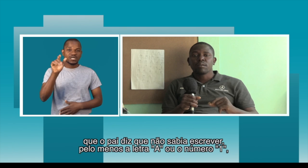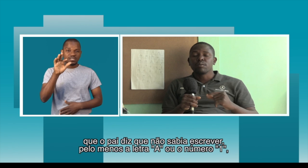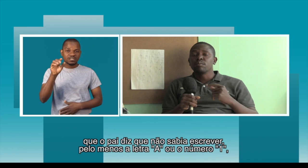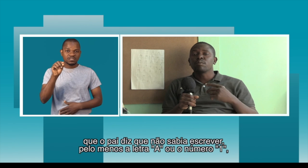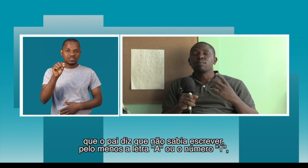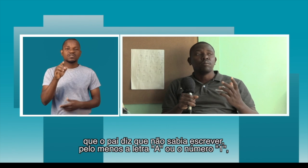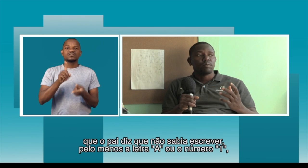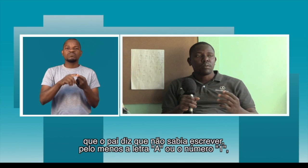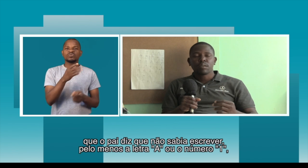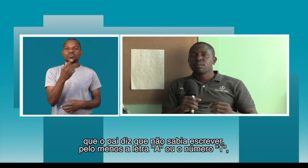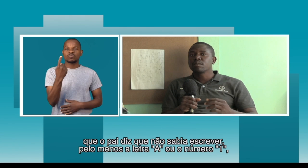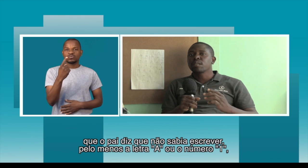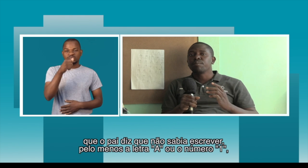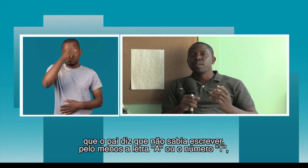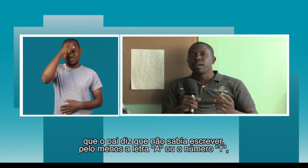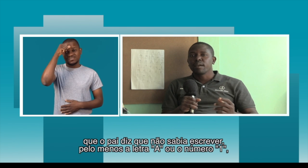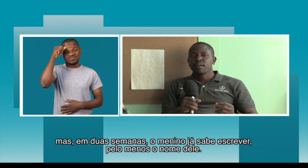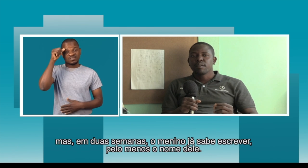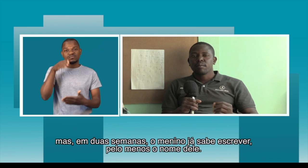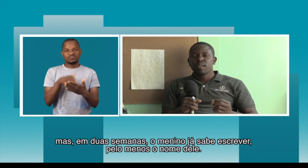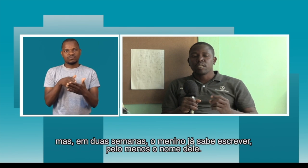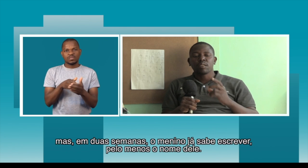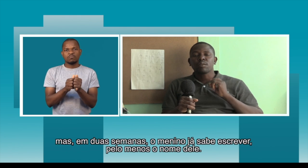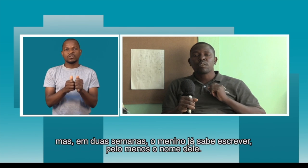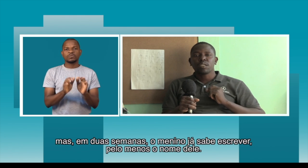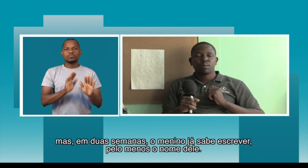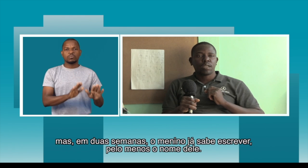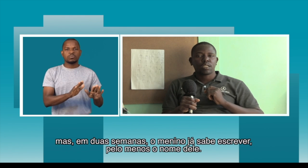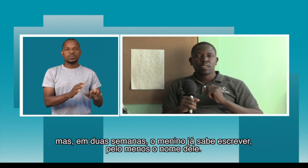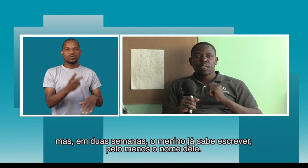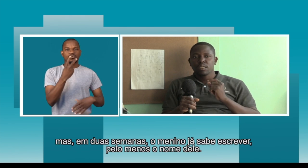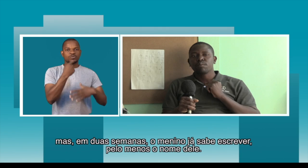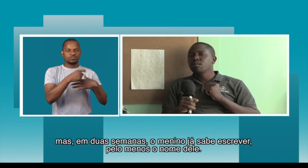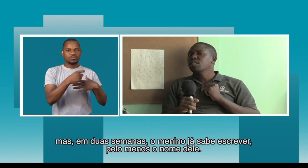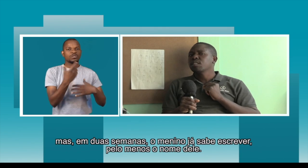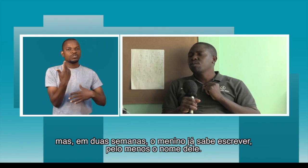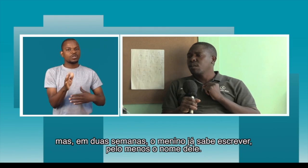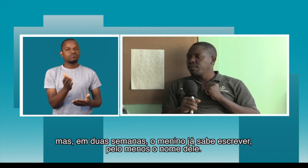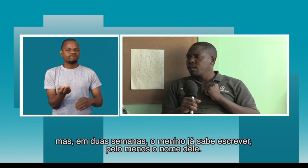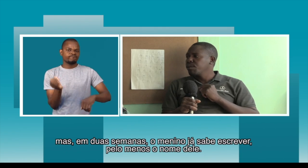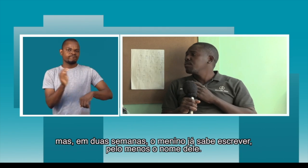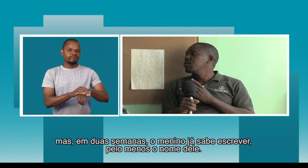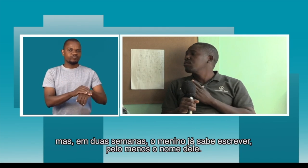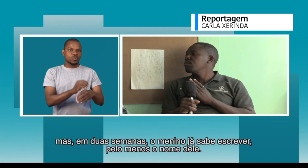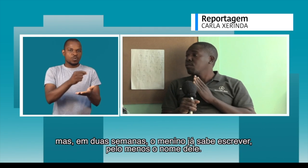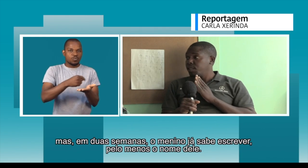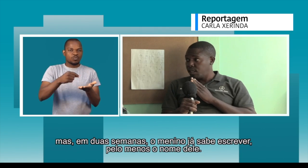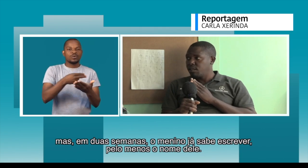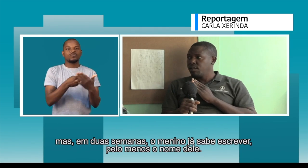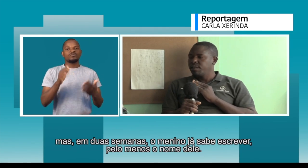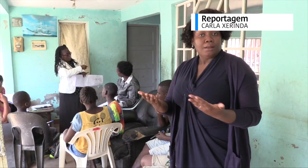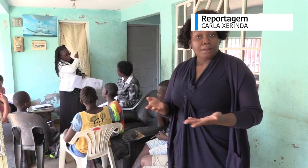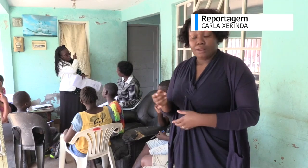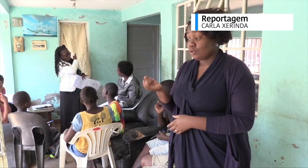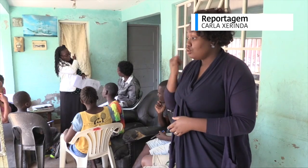número 1, não sabia, mas dentro de duas semanas esse menino já sabe escrever pelo menos o nome